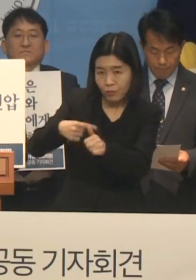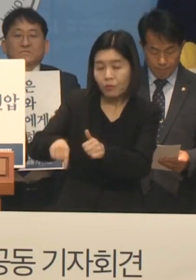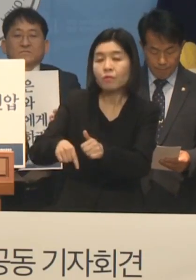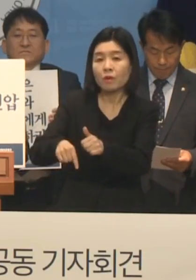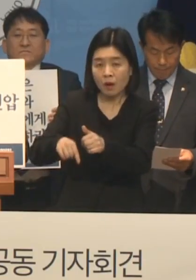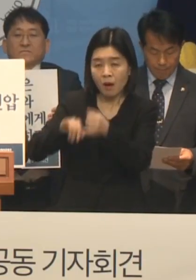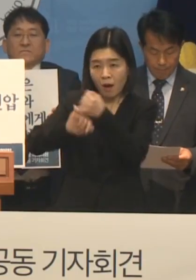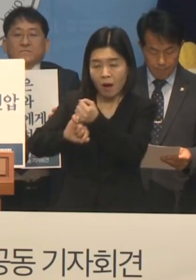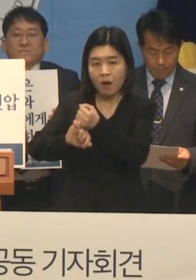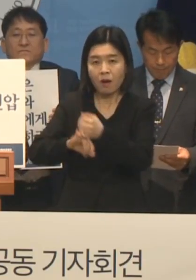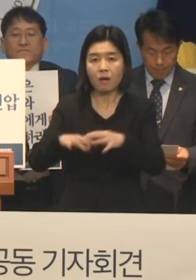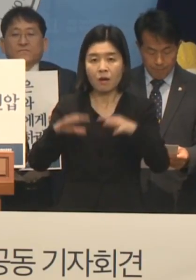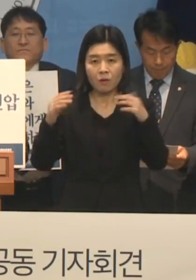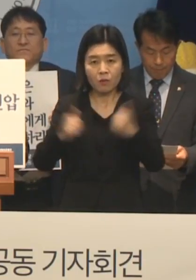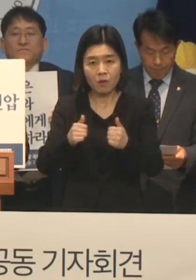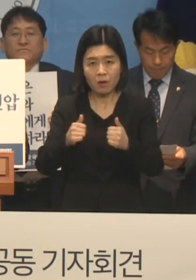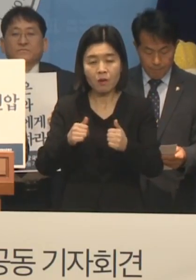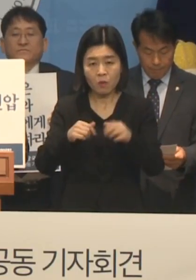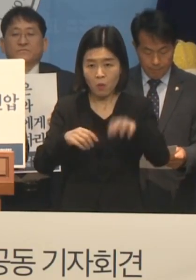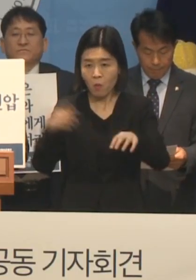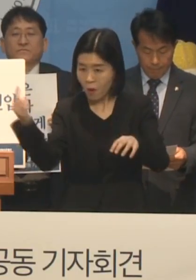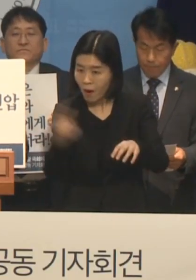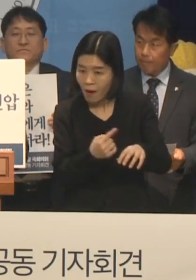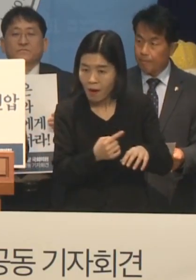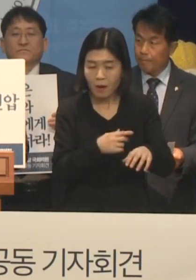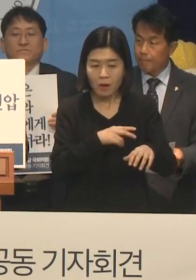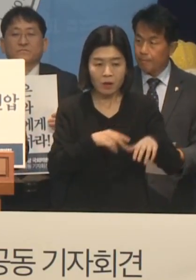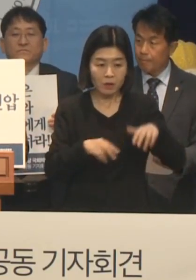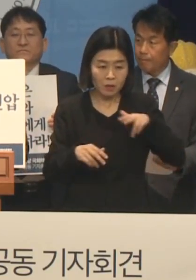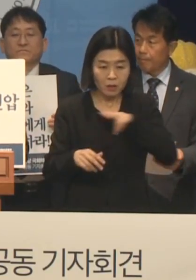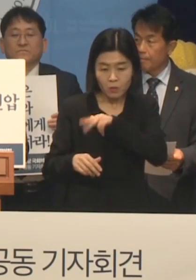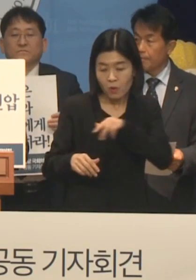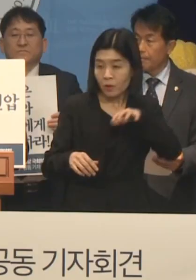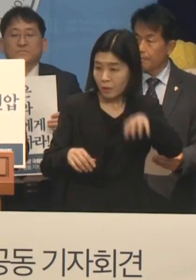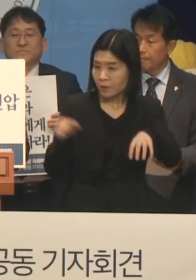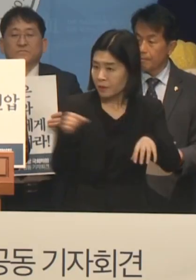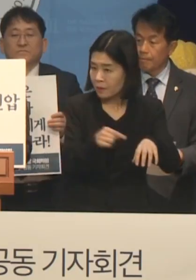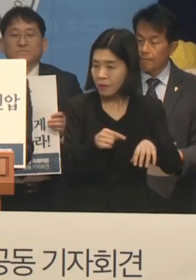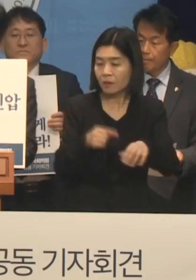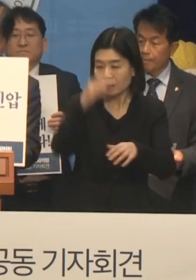와서 우리 의원님들 앞에서 사과해 주시기 바랍니다. 요청합니다.